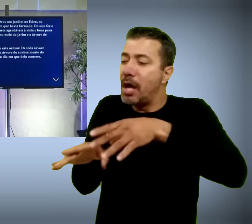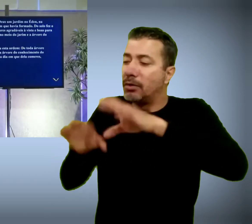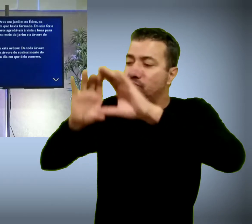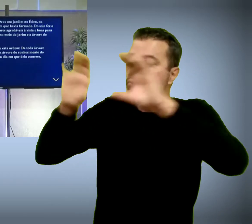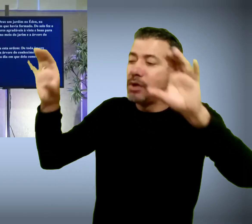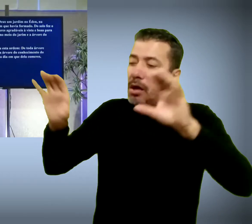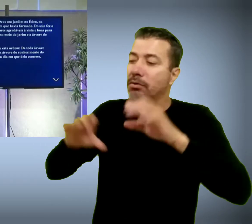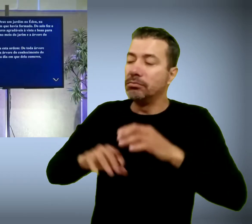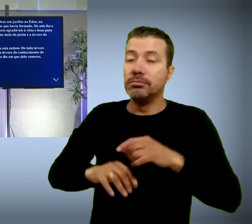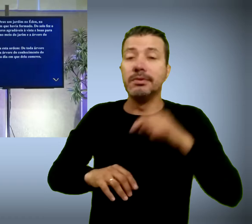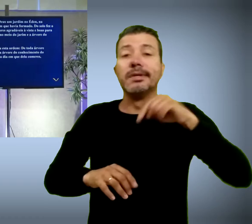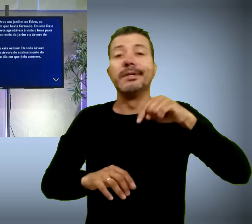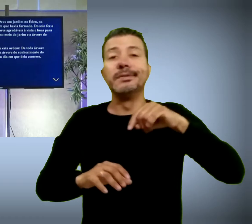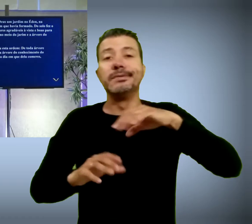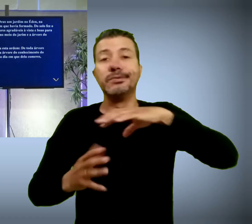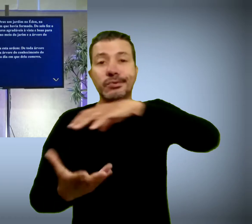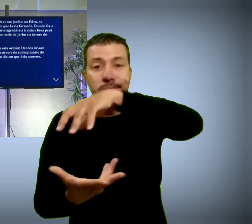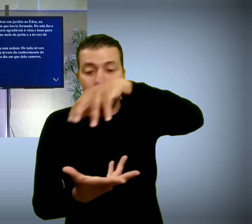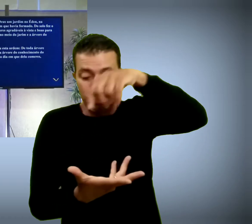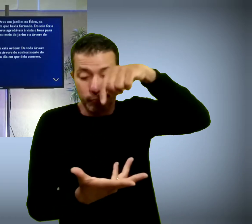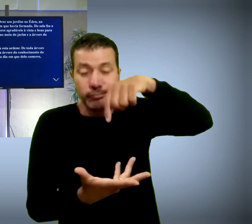Quem é que estava aqui na terra?